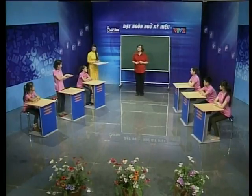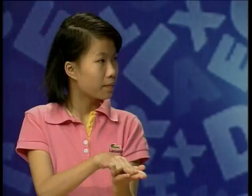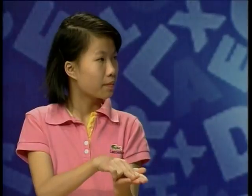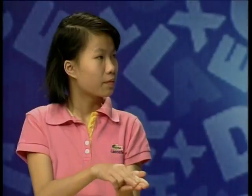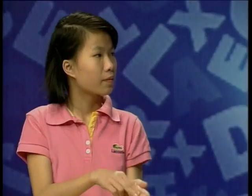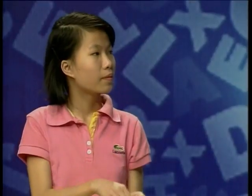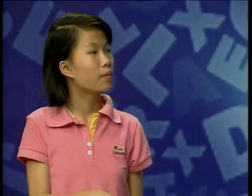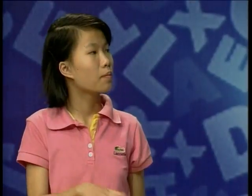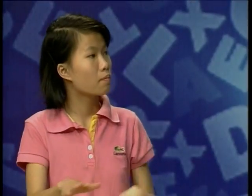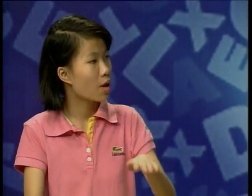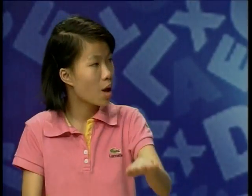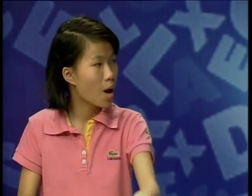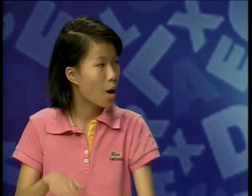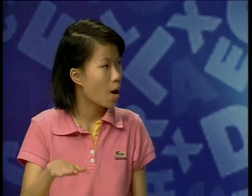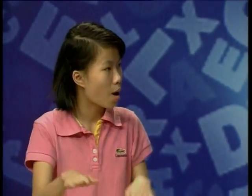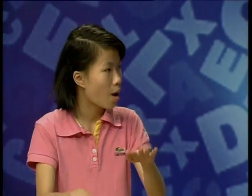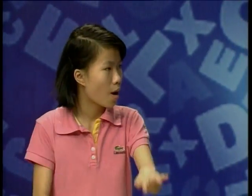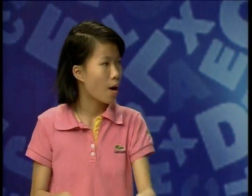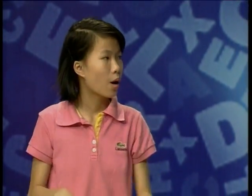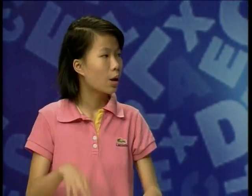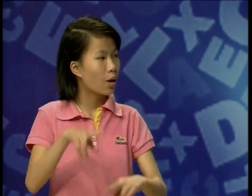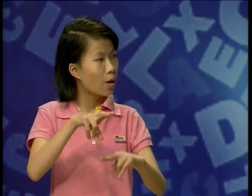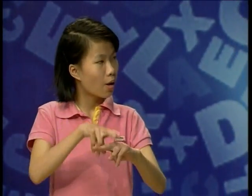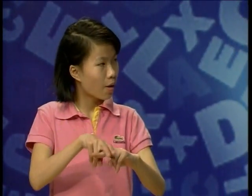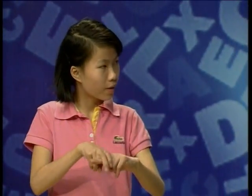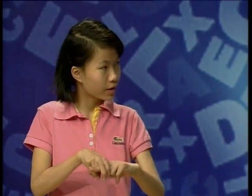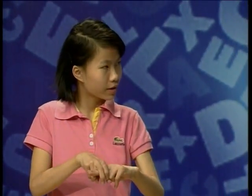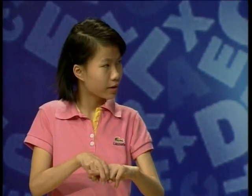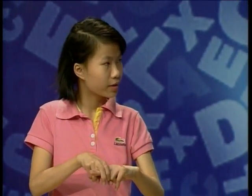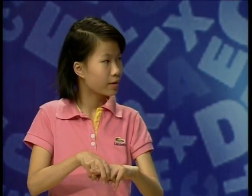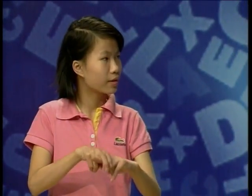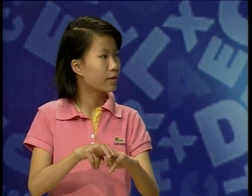Đó là ký hiệu 5 Ký hiệu bò Ký hiệu ngồi